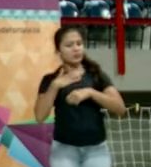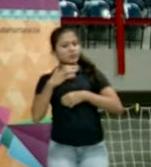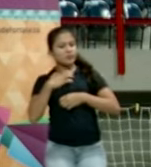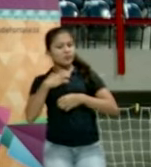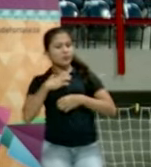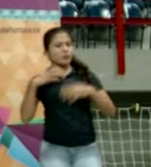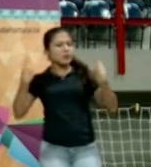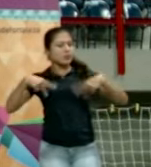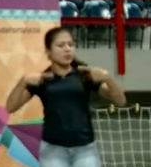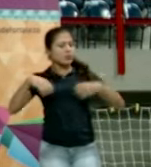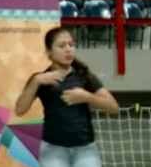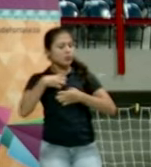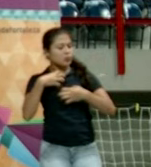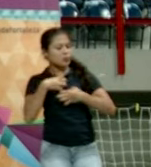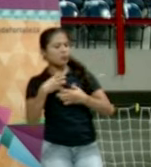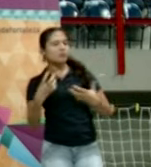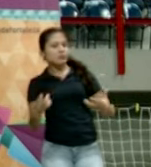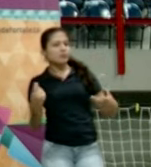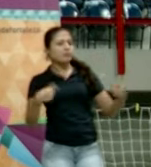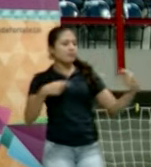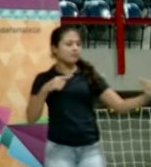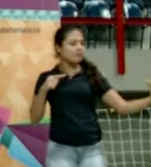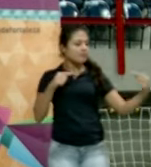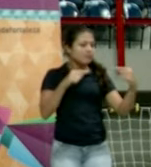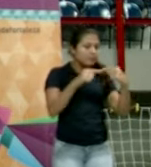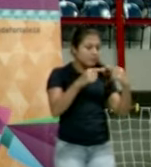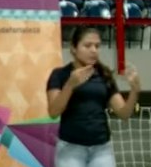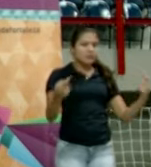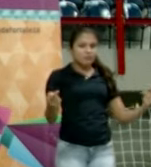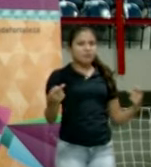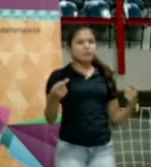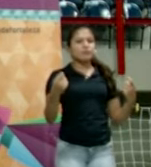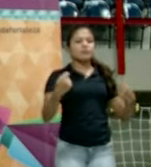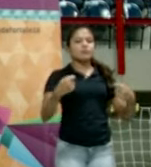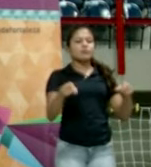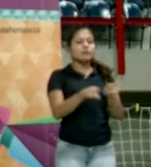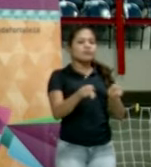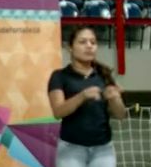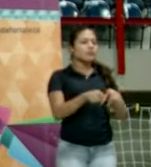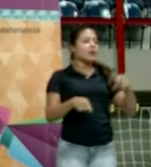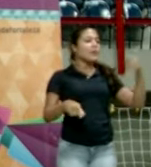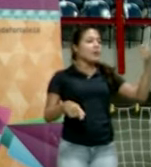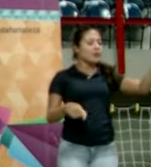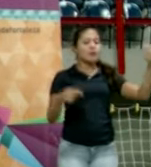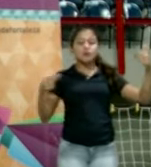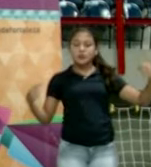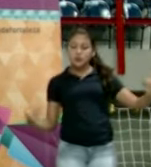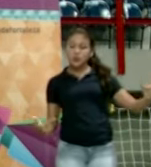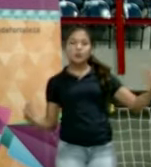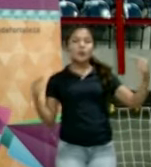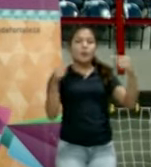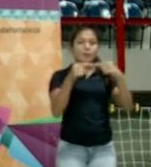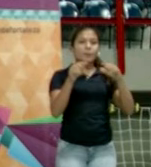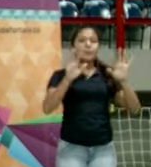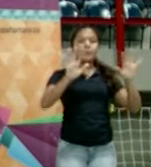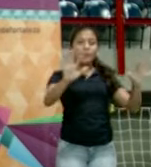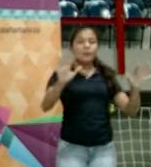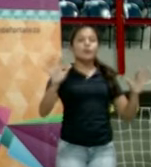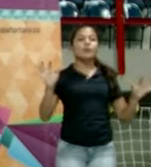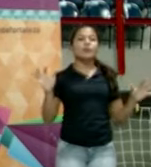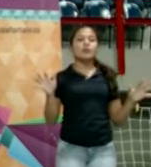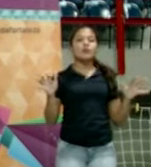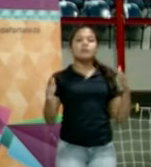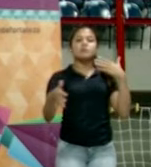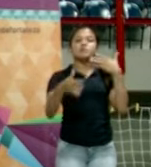ou material, que privilegiasse o primeiro em detrimento do segundo. Lenta, mas